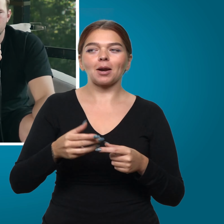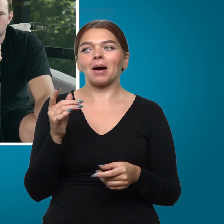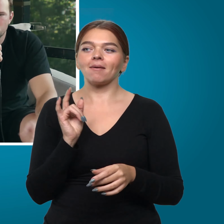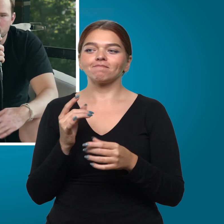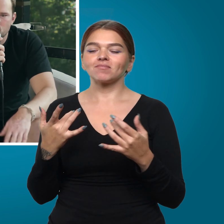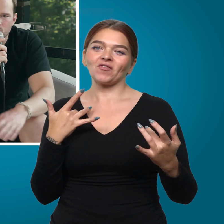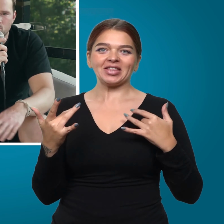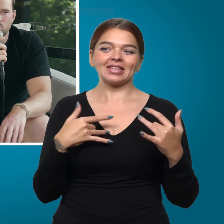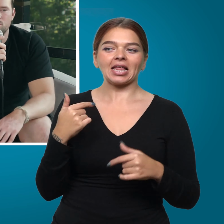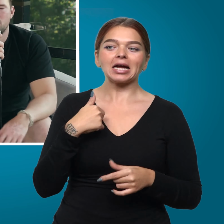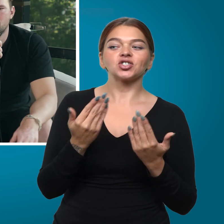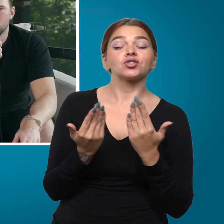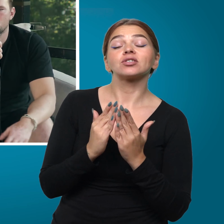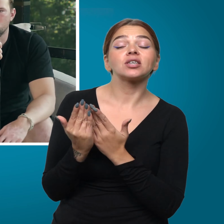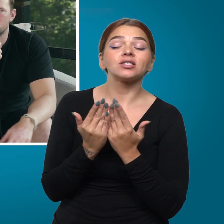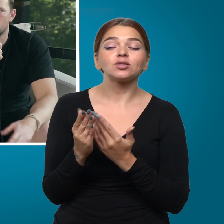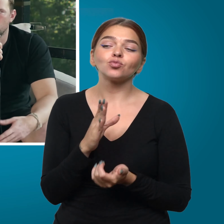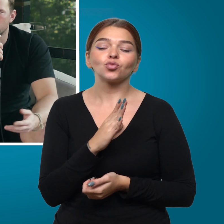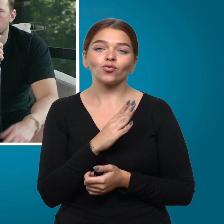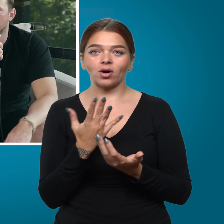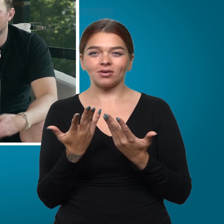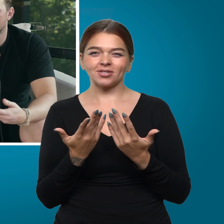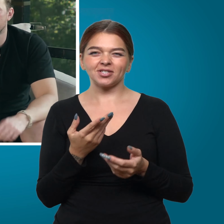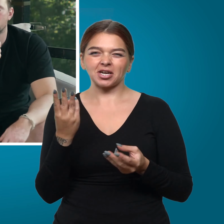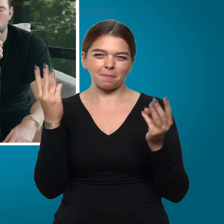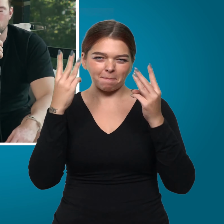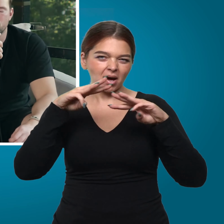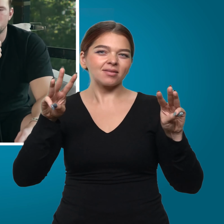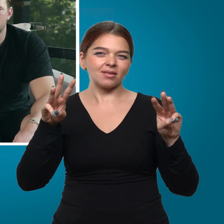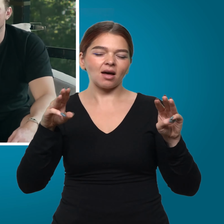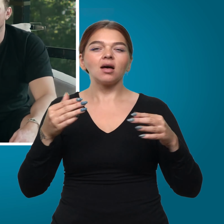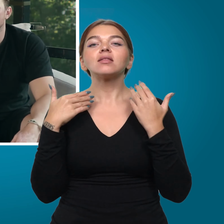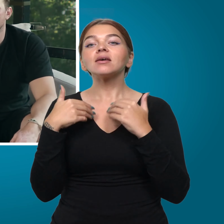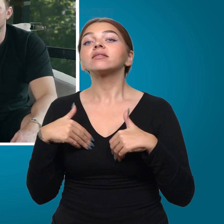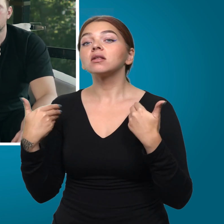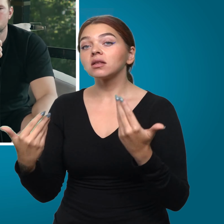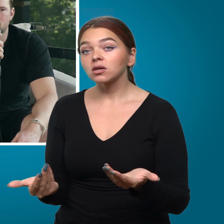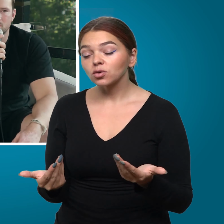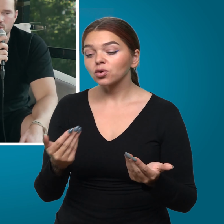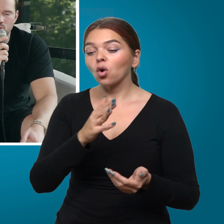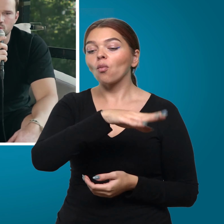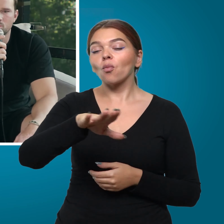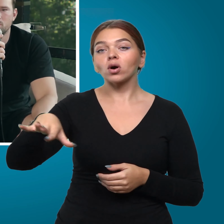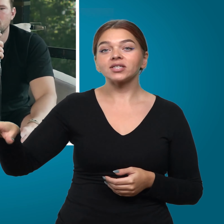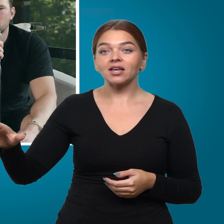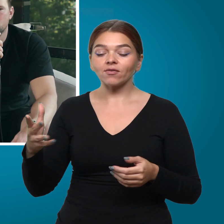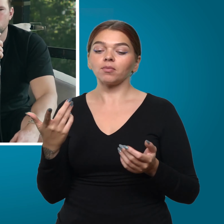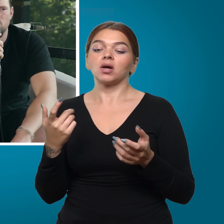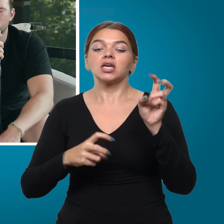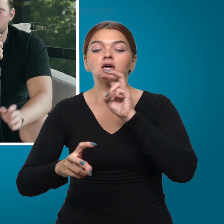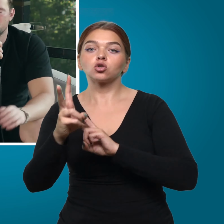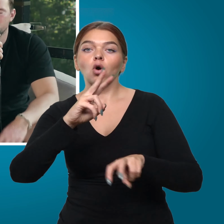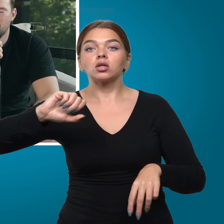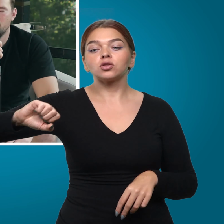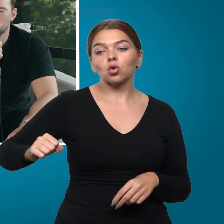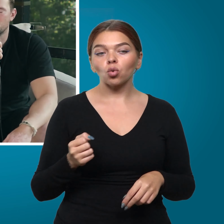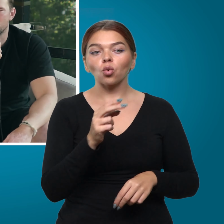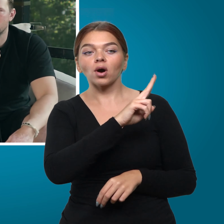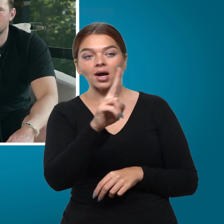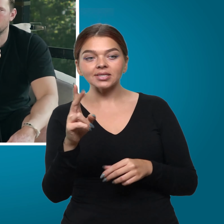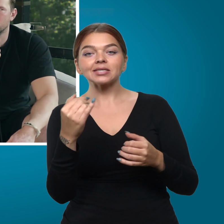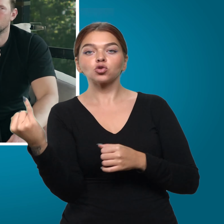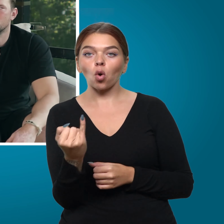moksleiviams susirasti tuos draugus, tą ratą, su kuriais būtų įdomu, vat, kad ateitų kartu, pasidalintų knygas, knygų klubai. Ir čia turbūt visą gyvenimą